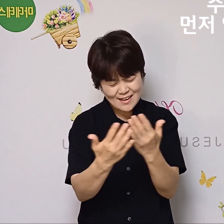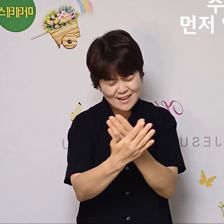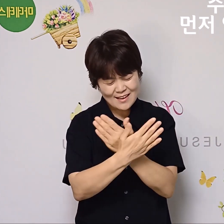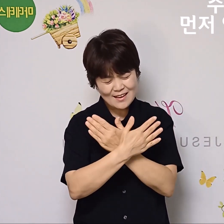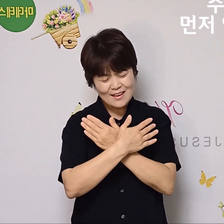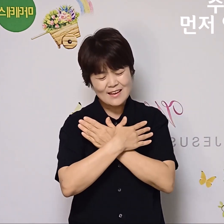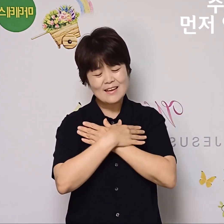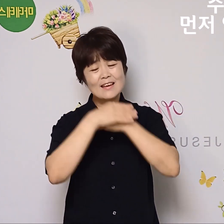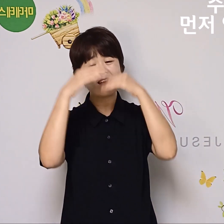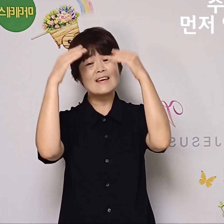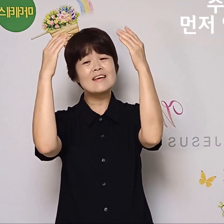안으시네.